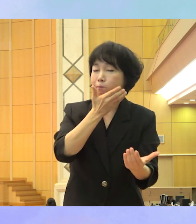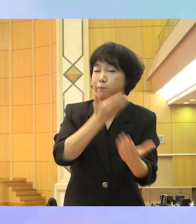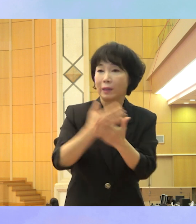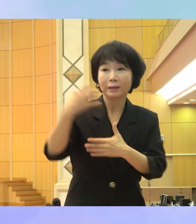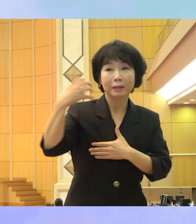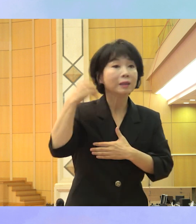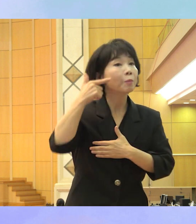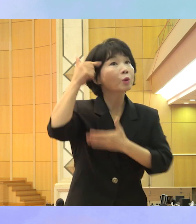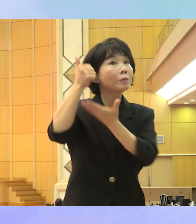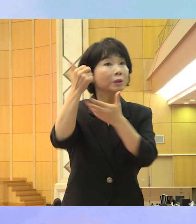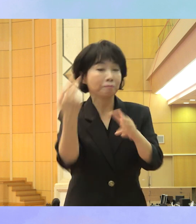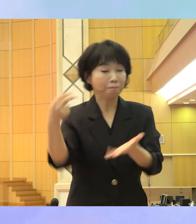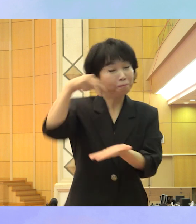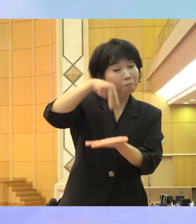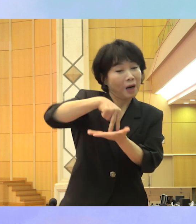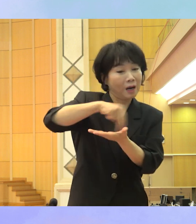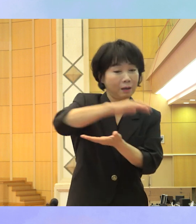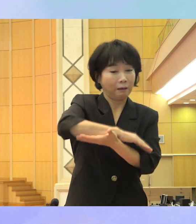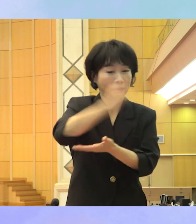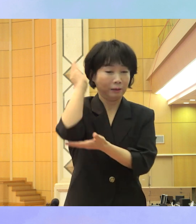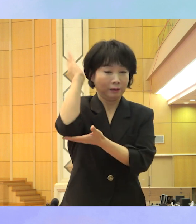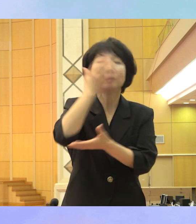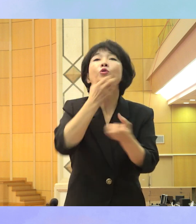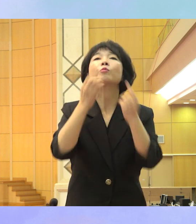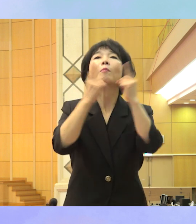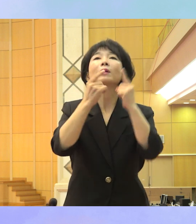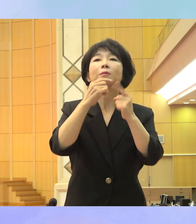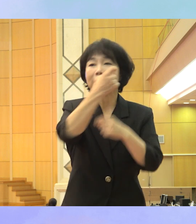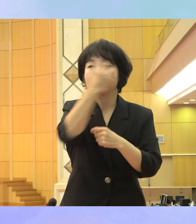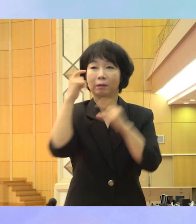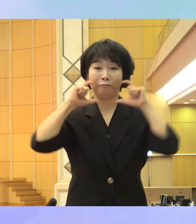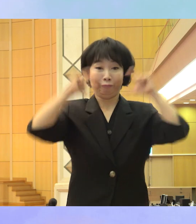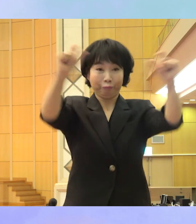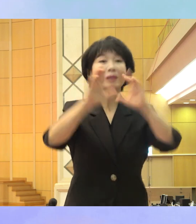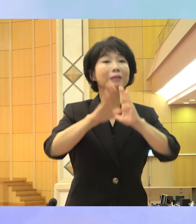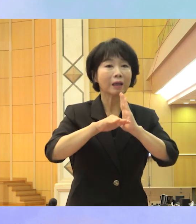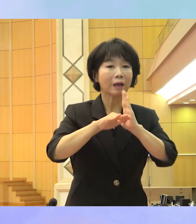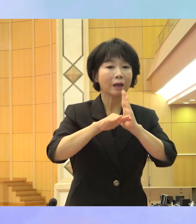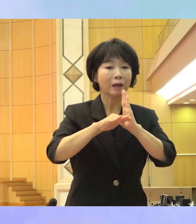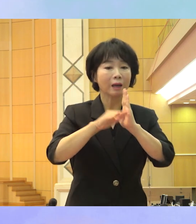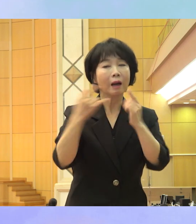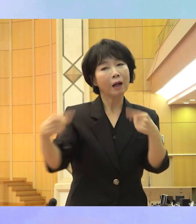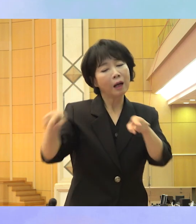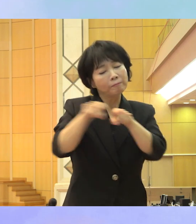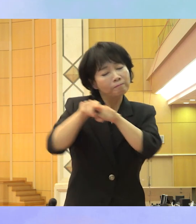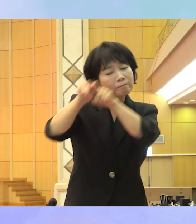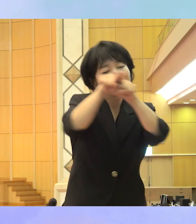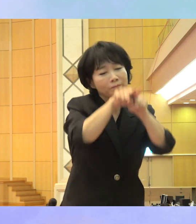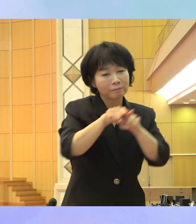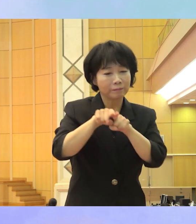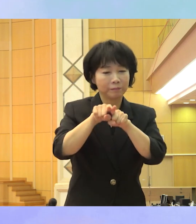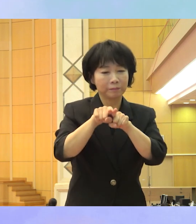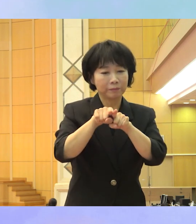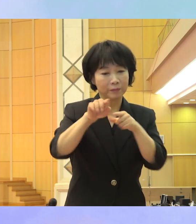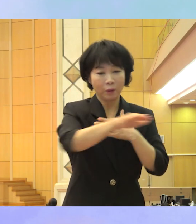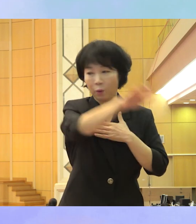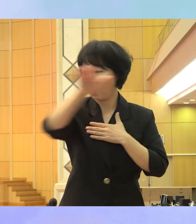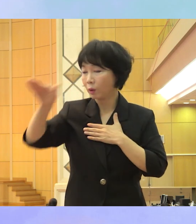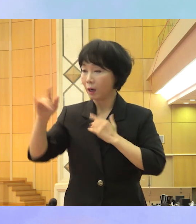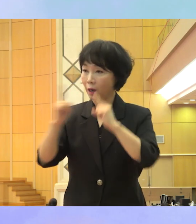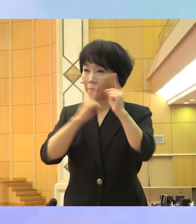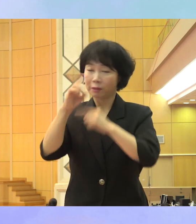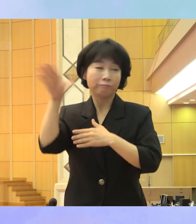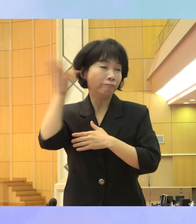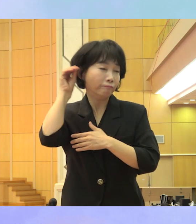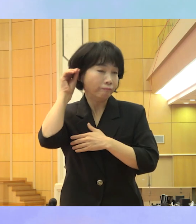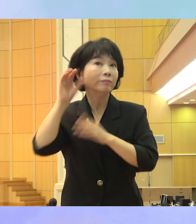사자 목사님 단상에서 하나님의 축복의 말씀 증거하실 때에 함께하여 주시옵시고 저희들은 말씀을